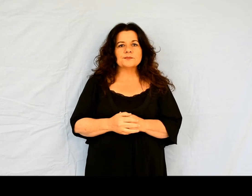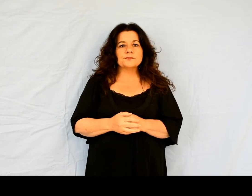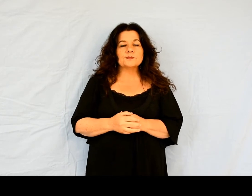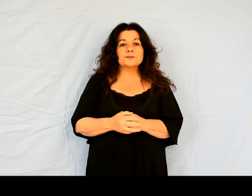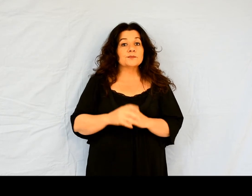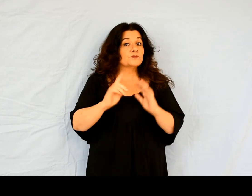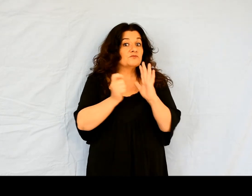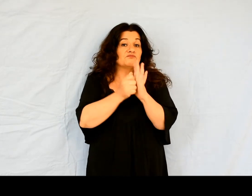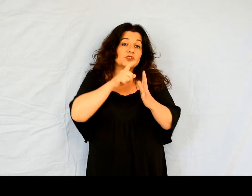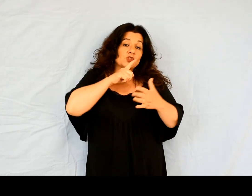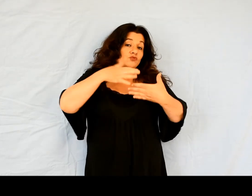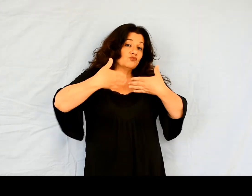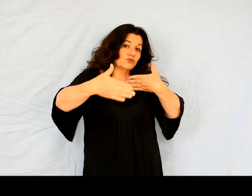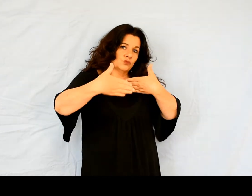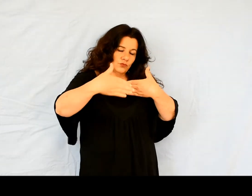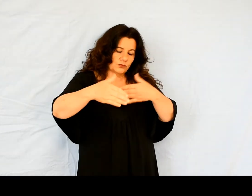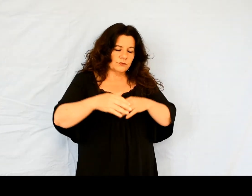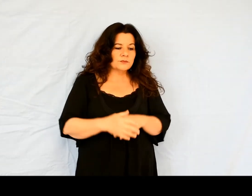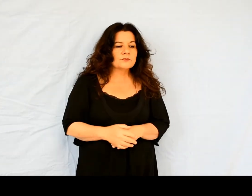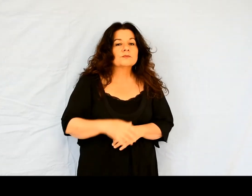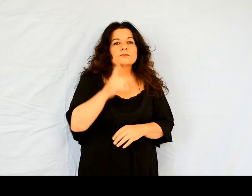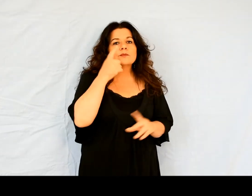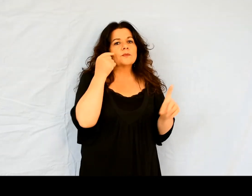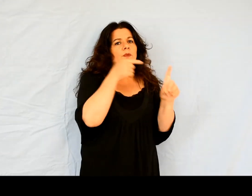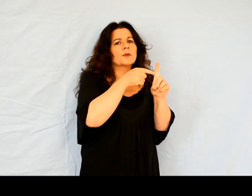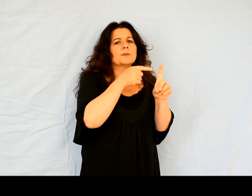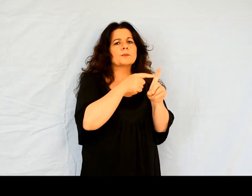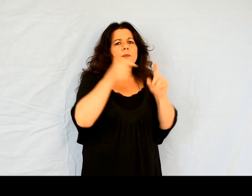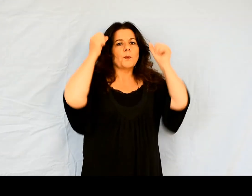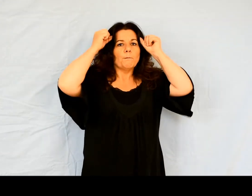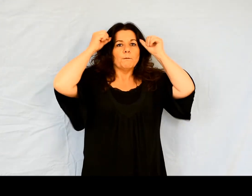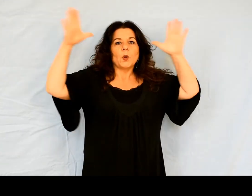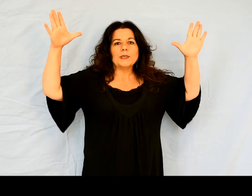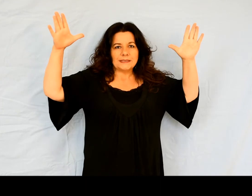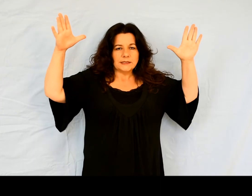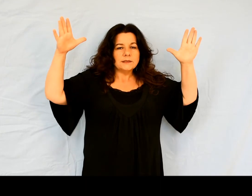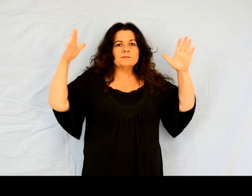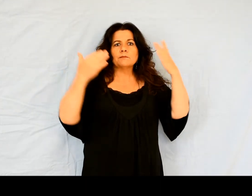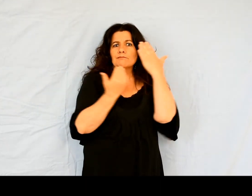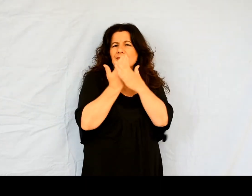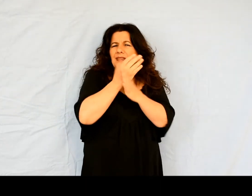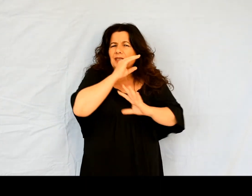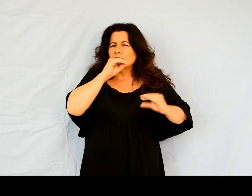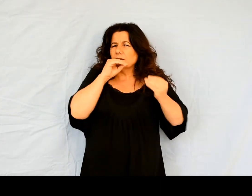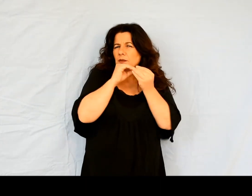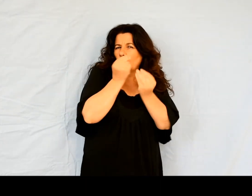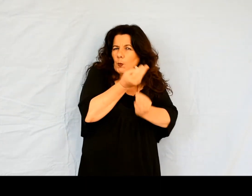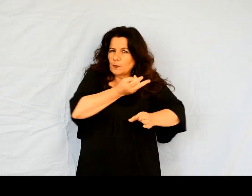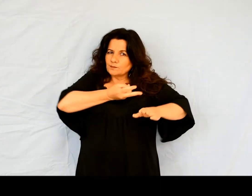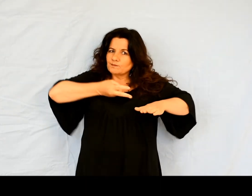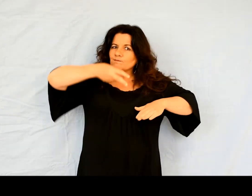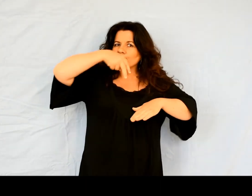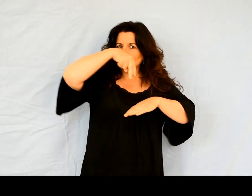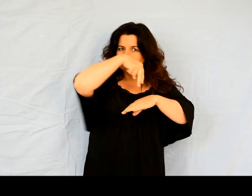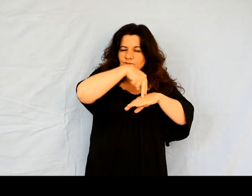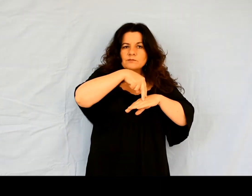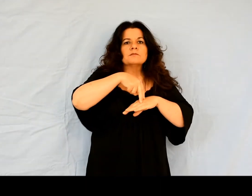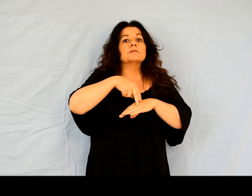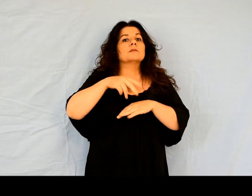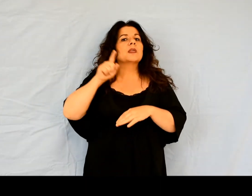En ces jours-là, Moïse se leva de bon matin et il gravit la montagne du Sinaï comme le Seigneur le lui avait